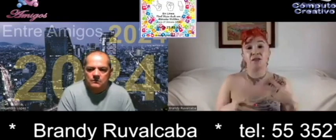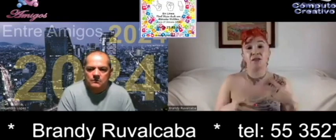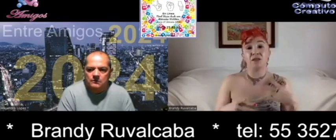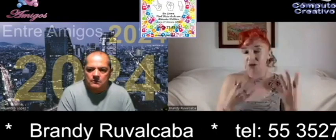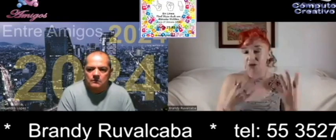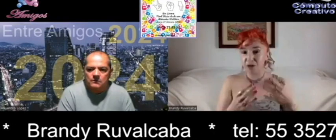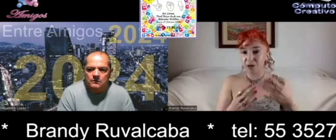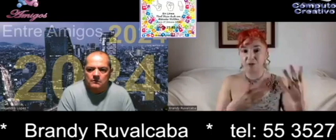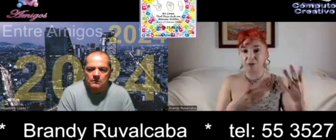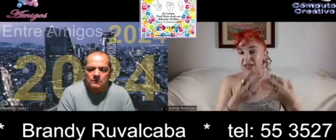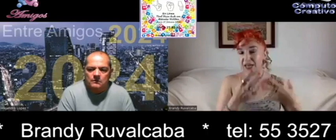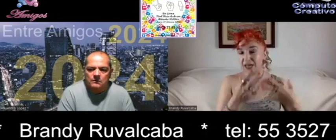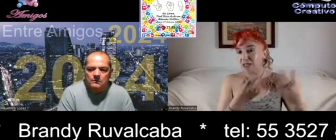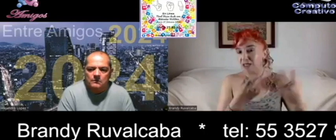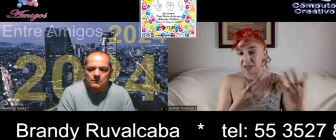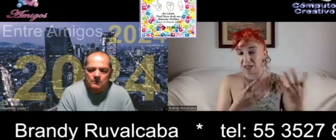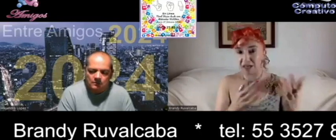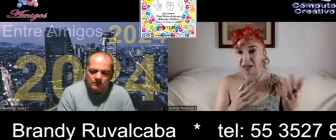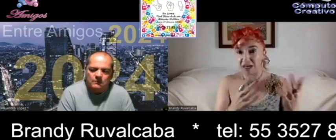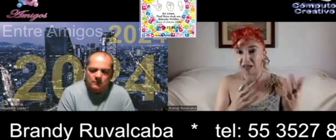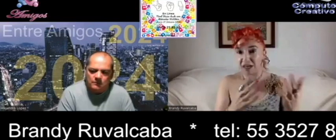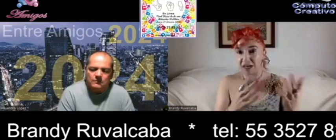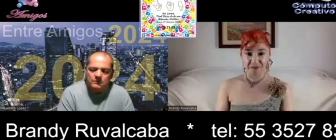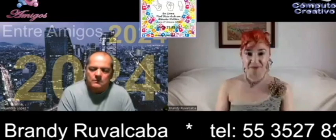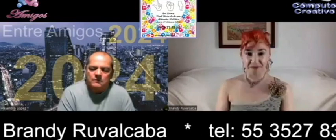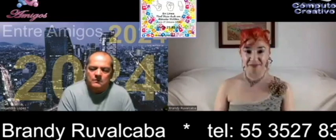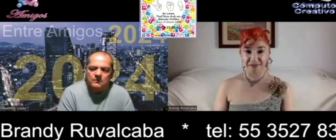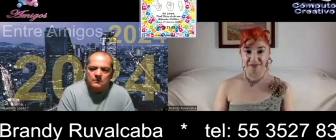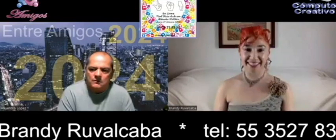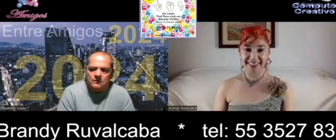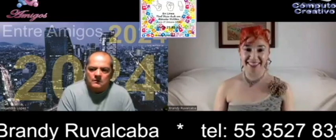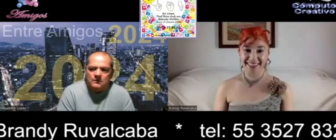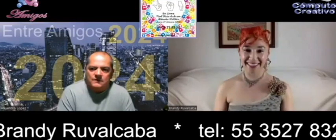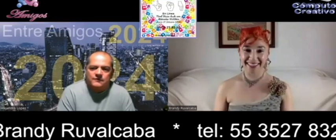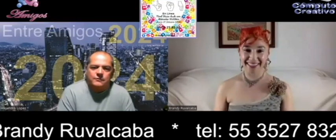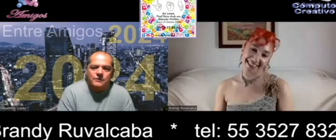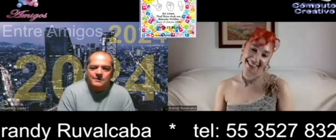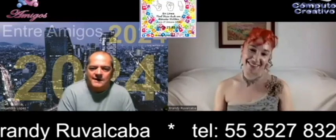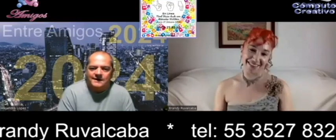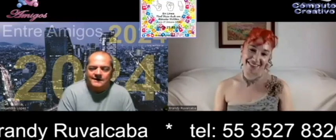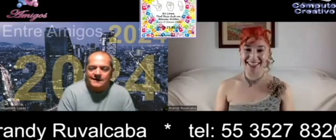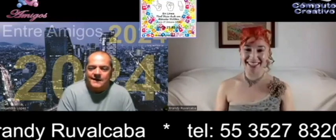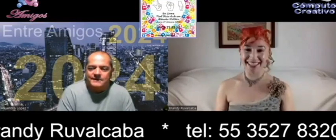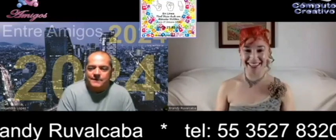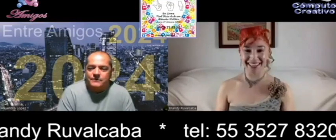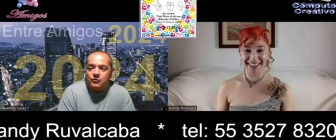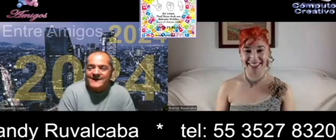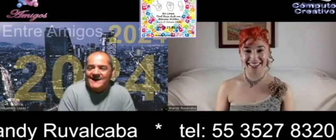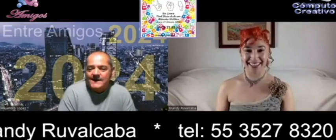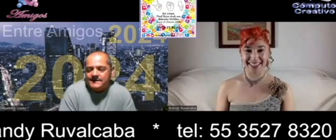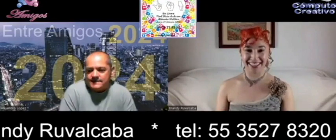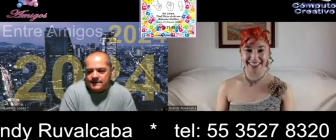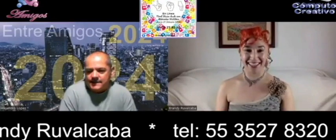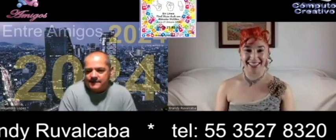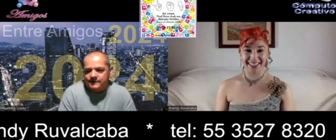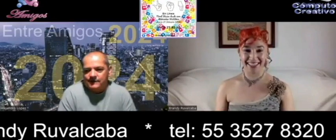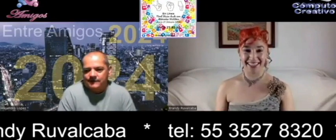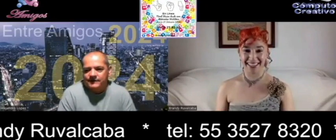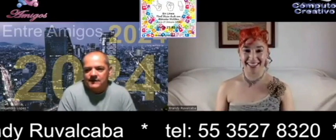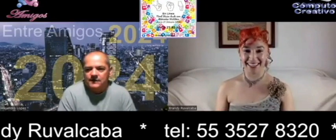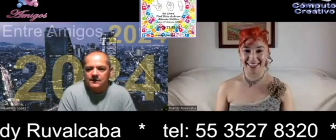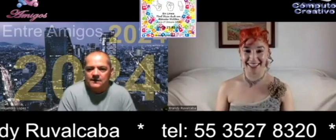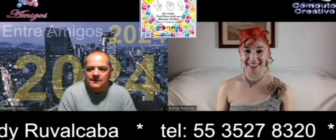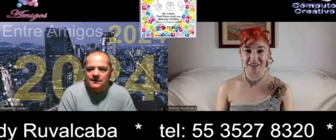su mayoría me voy a expresar en lengua de señas americana. Ujú. Sí, es como hablar Exactamente. español o inglés en señas,